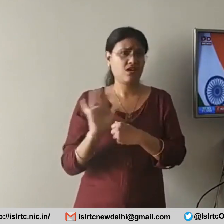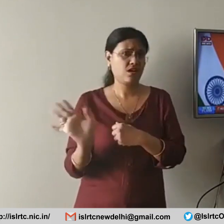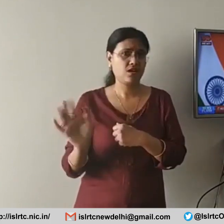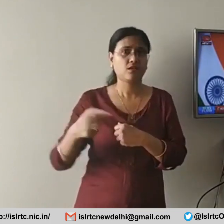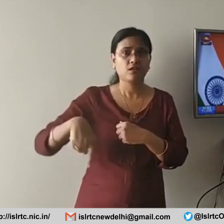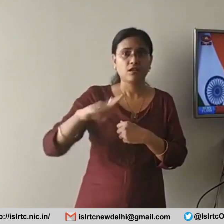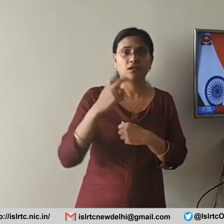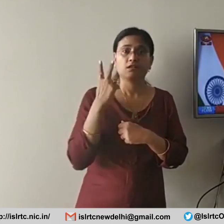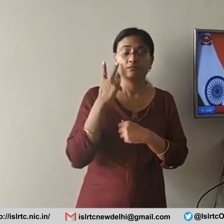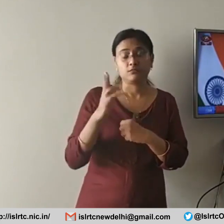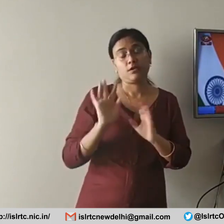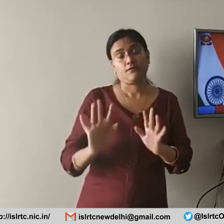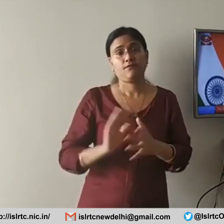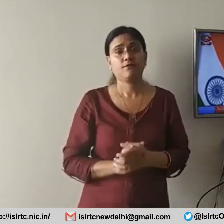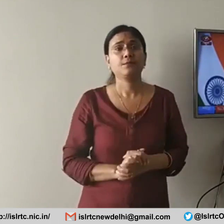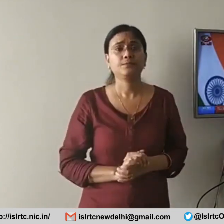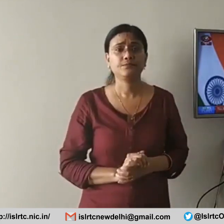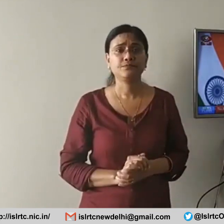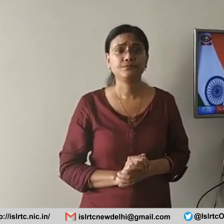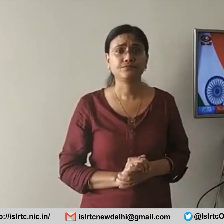लापरवाही करने देना है।